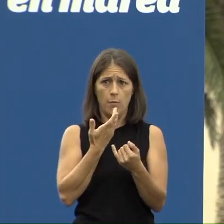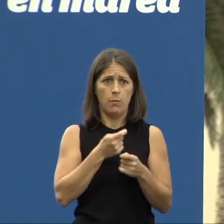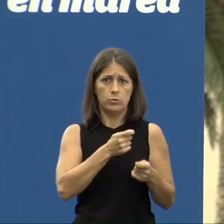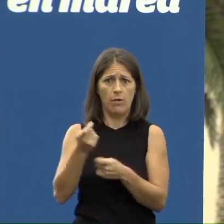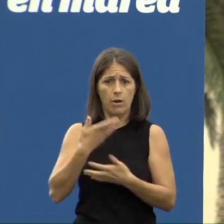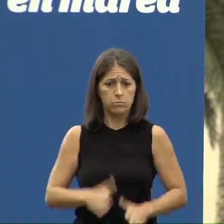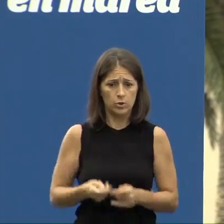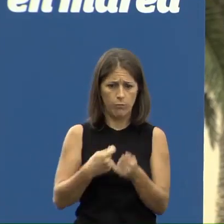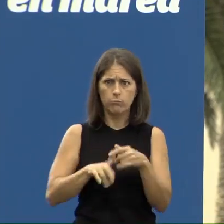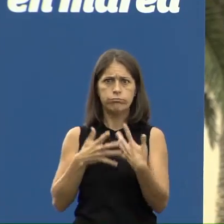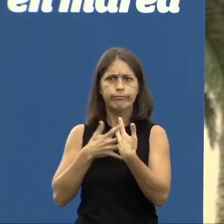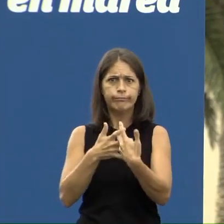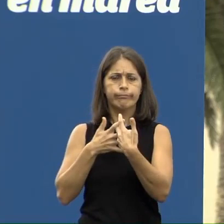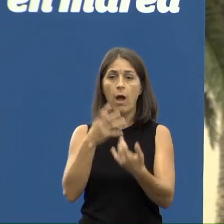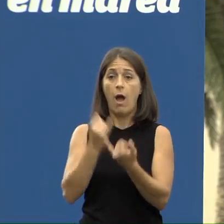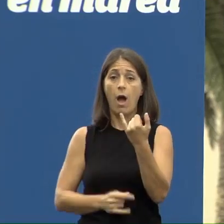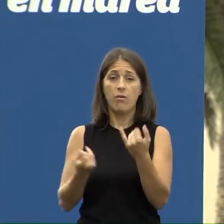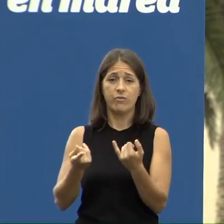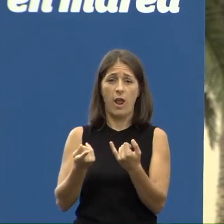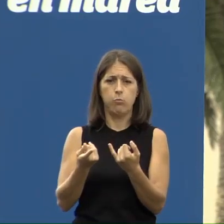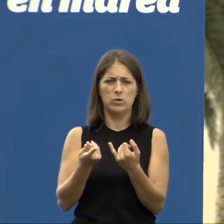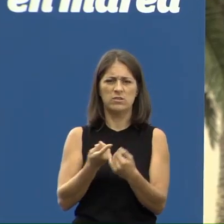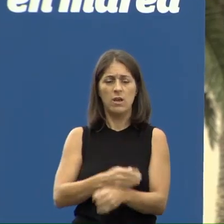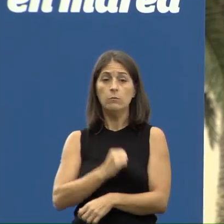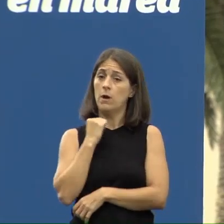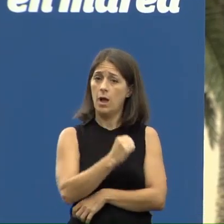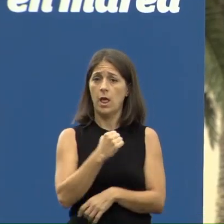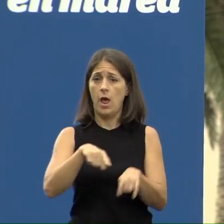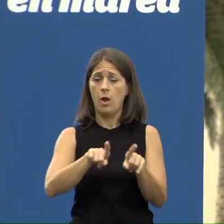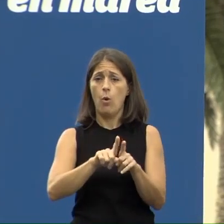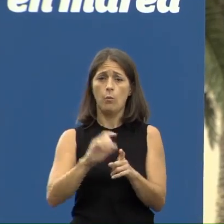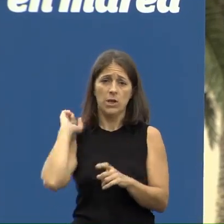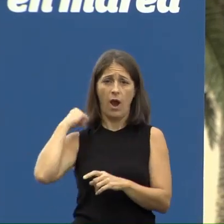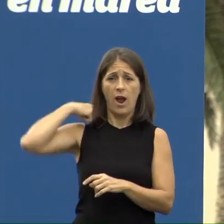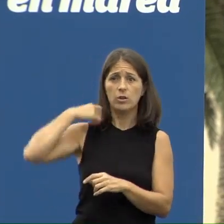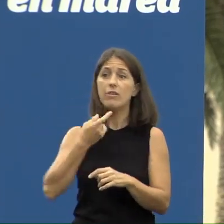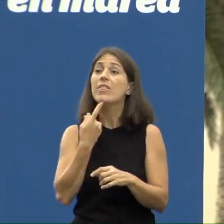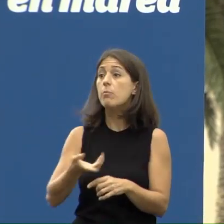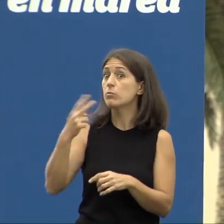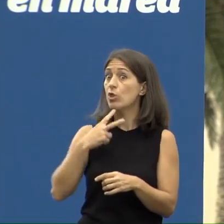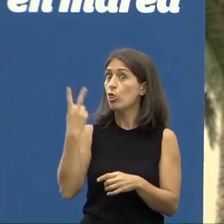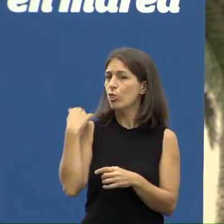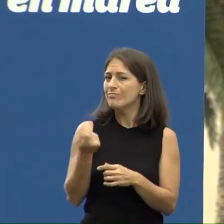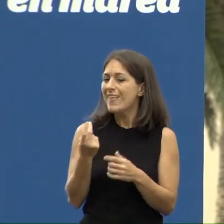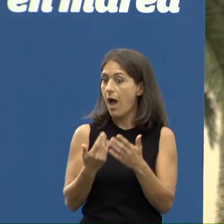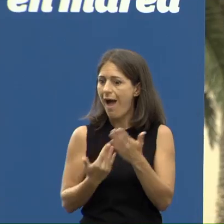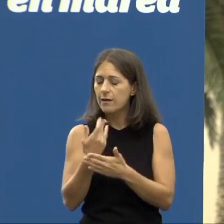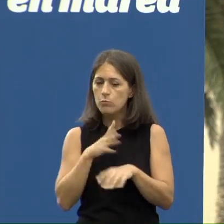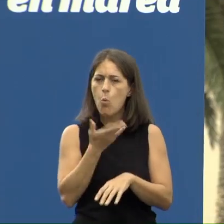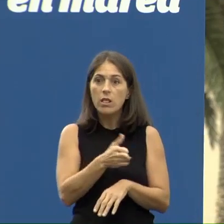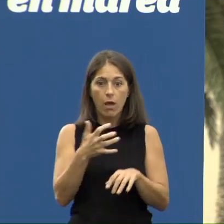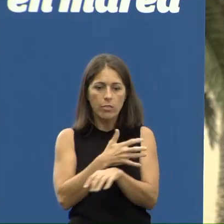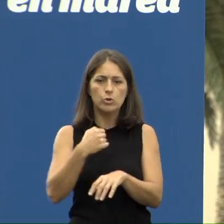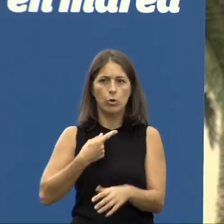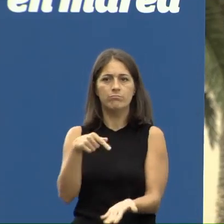seus fillos. Foi executado a garrote vil, pero 2 días antes deixaba escrito algo que eu quero